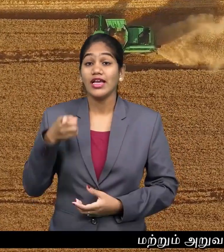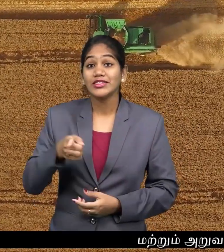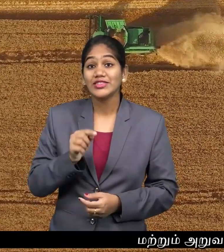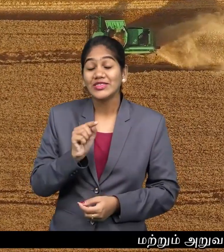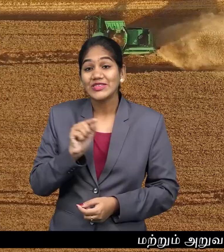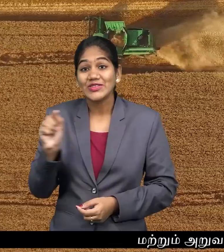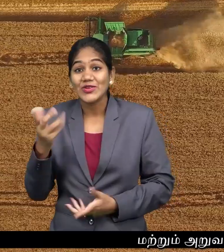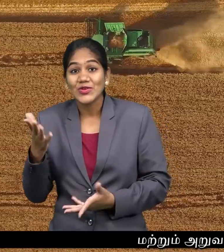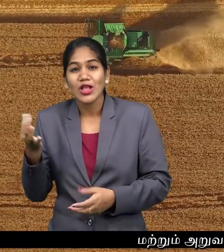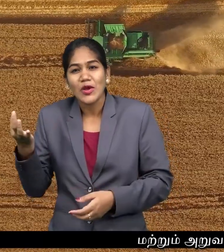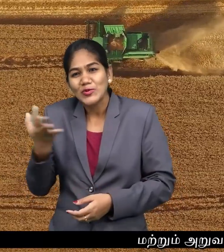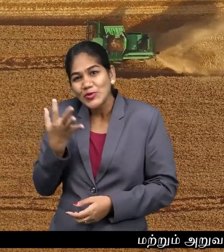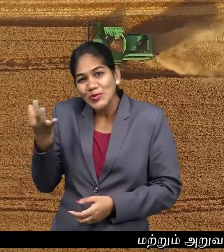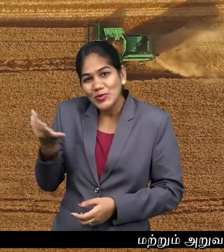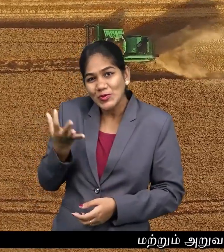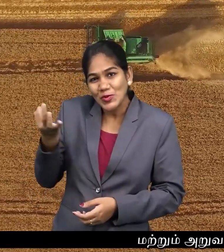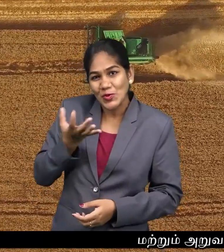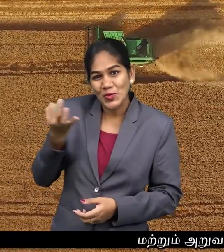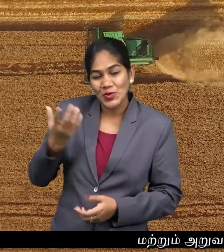வரை.